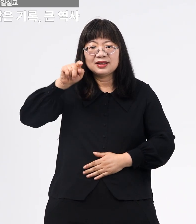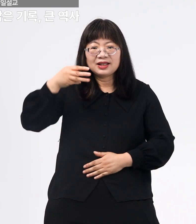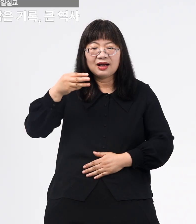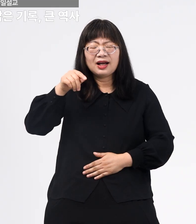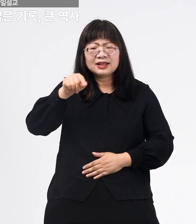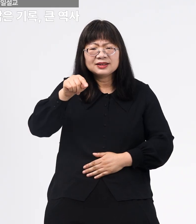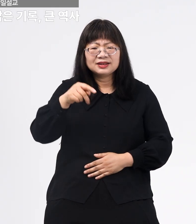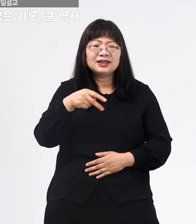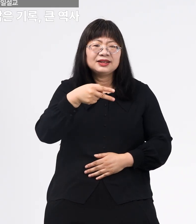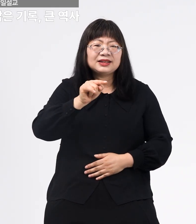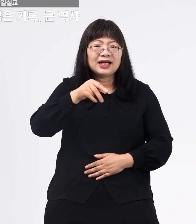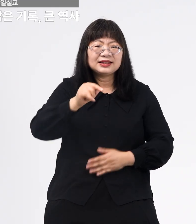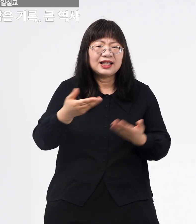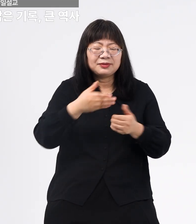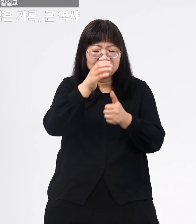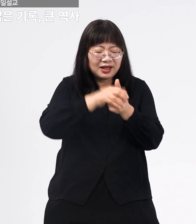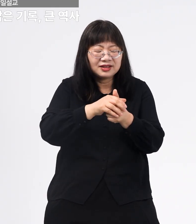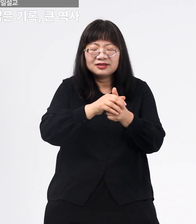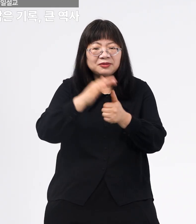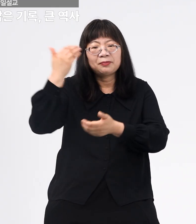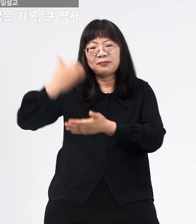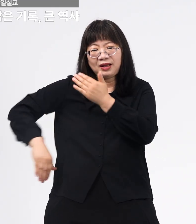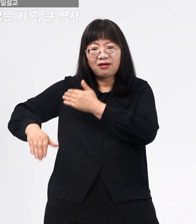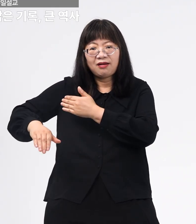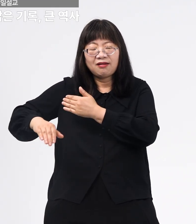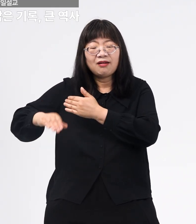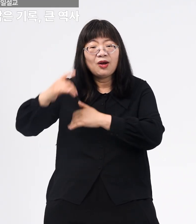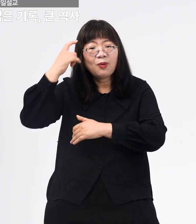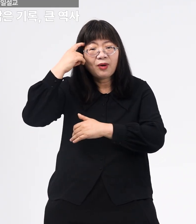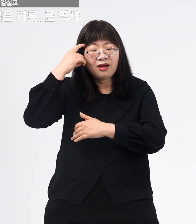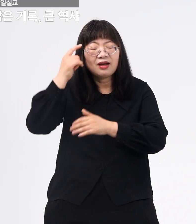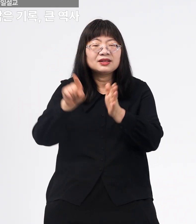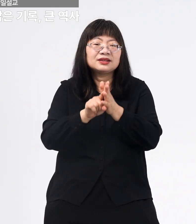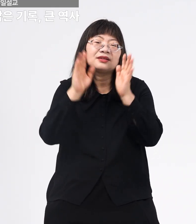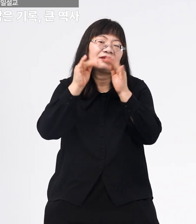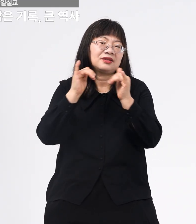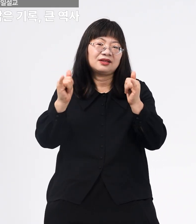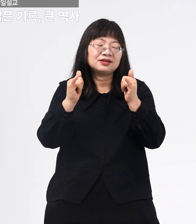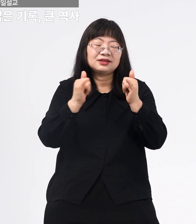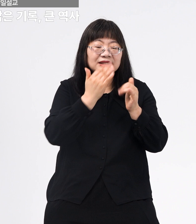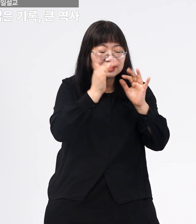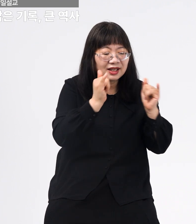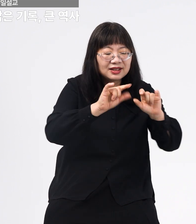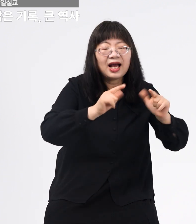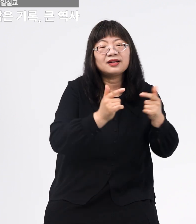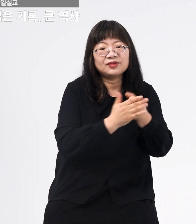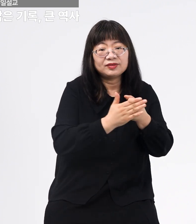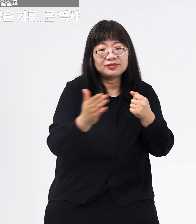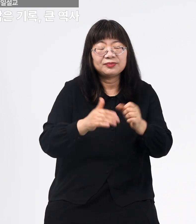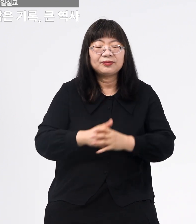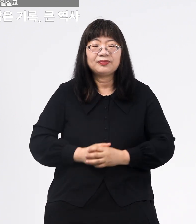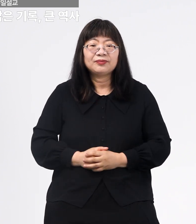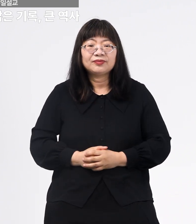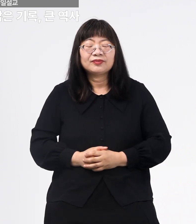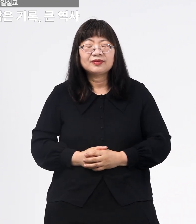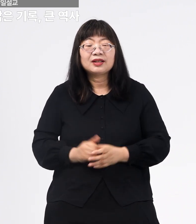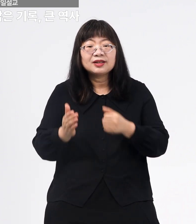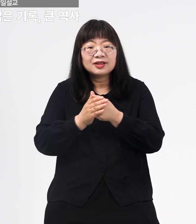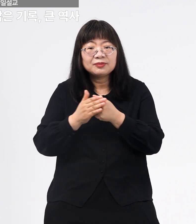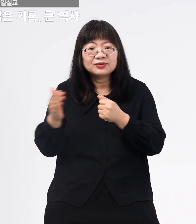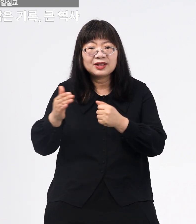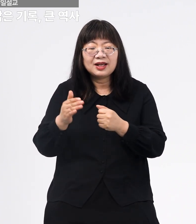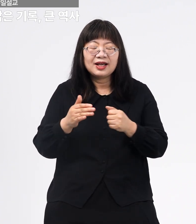열애시킵니다. 정통 사사로 안 봐요, 신학자들은. 그래서 사사기에